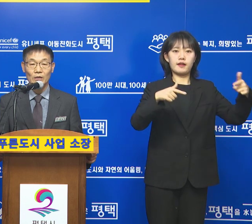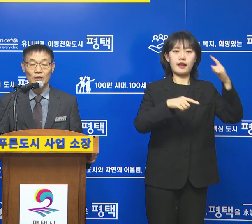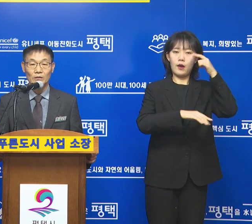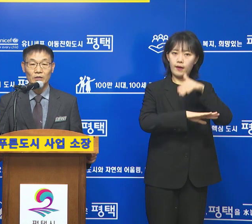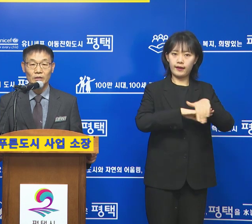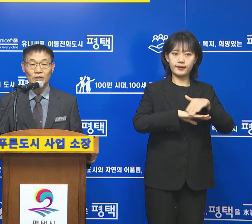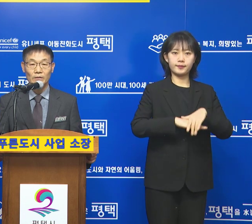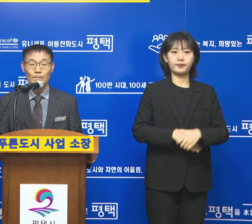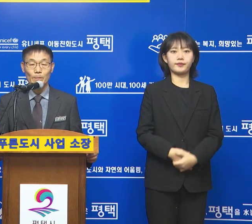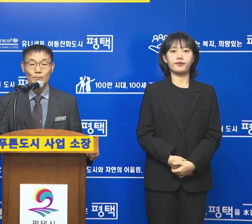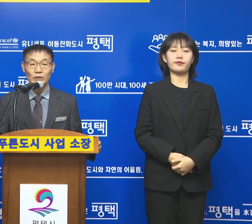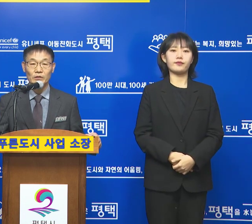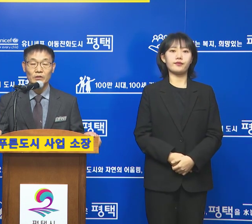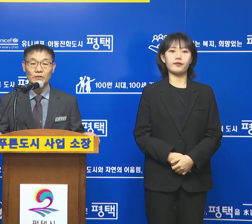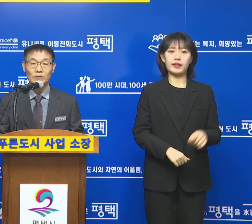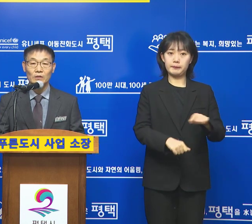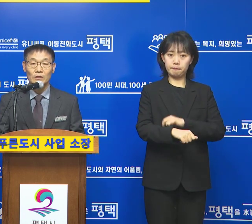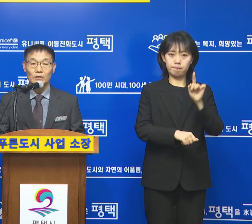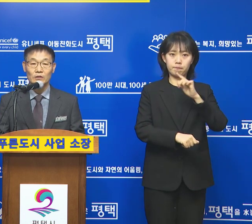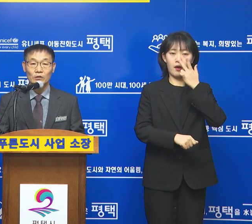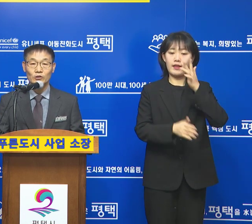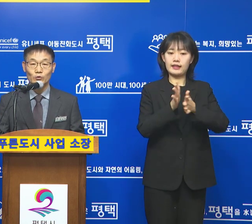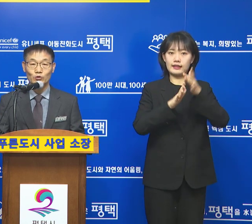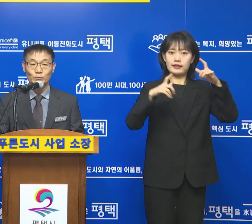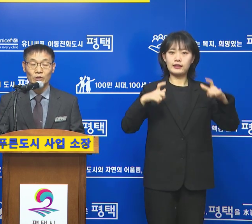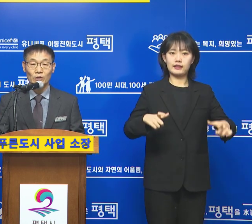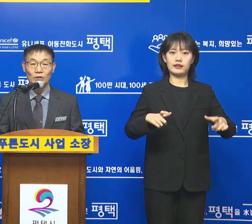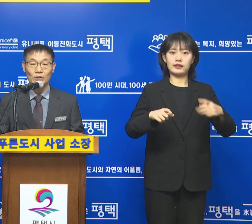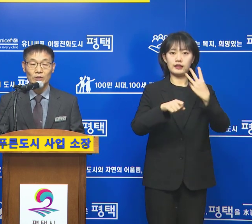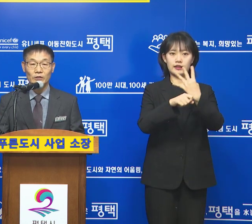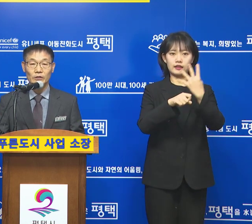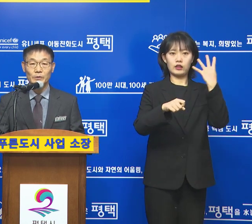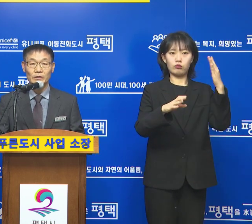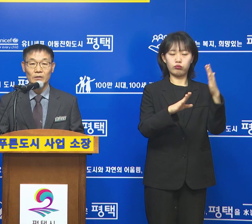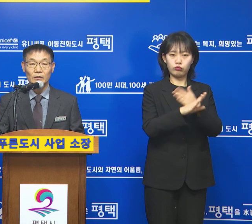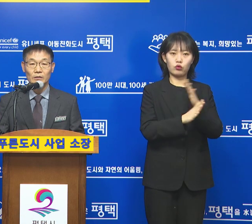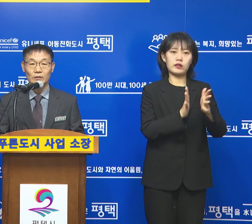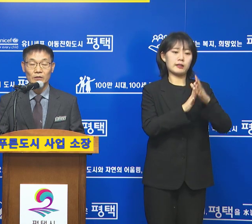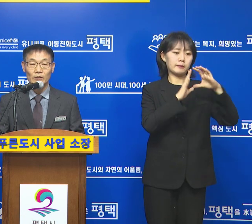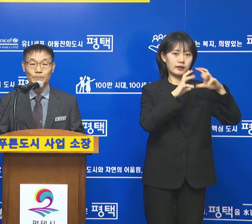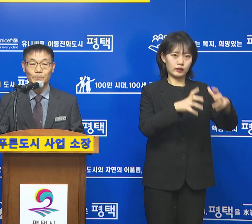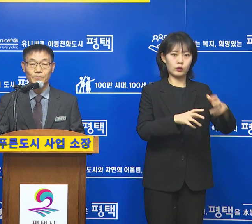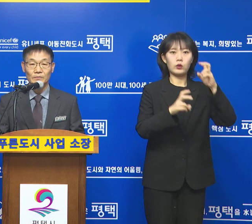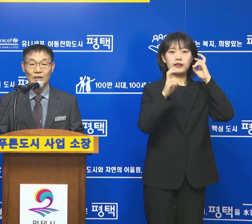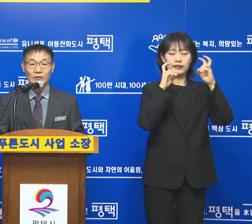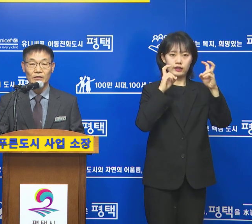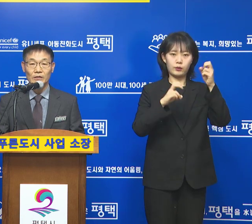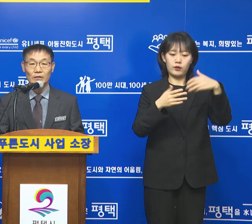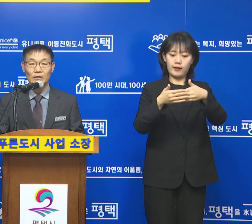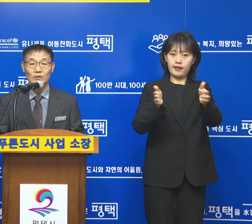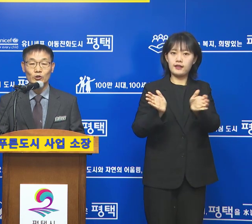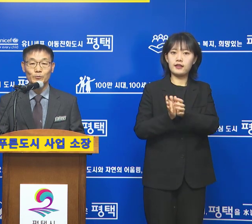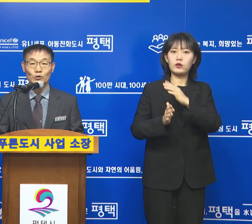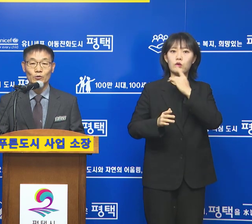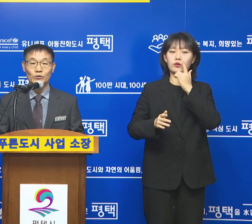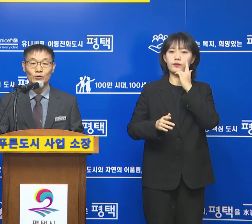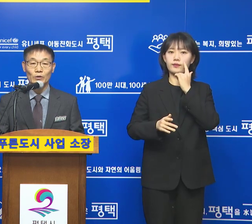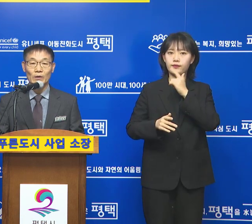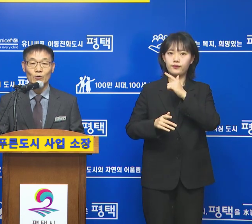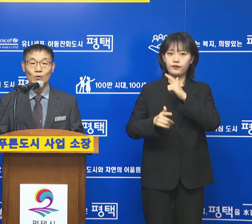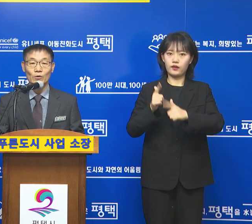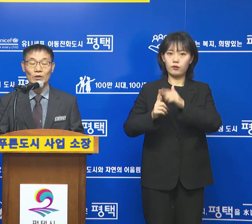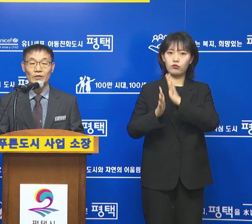합니다. 특히 평택시는 2019년부터 시민, 기업, 단체, 숲